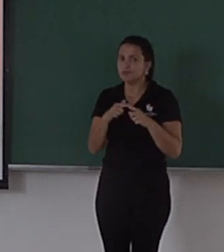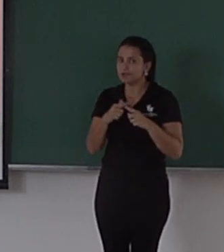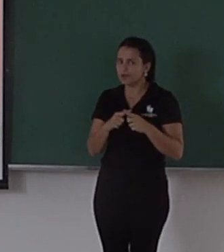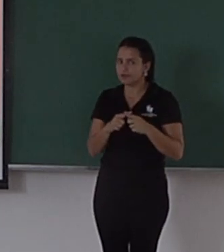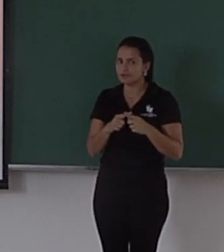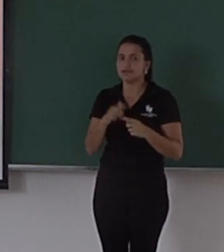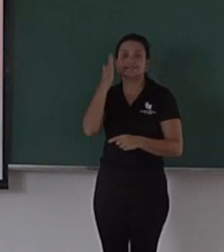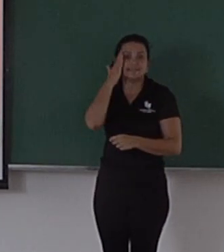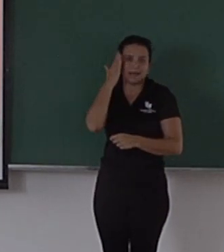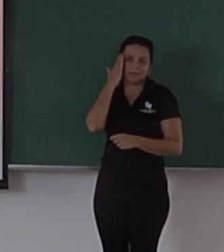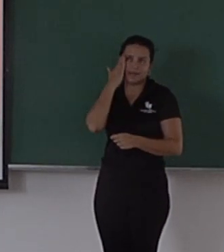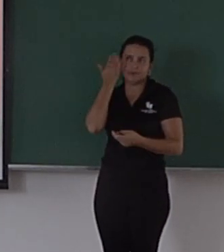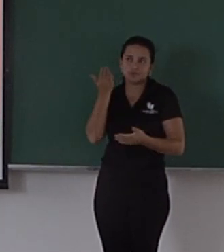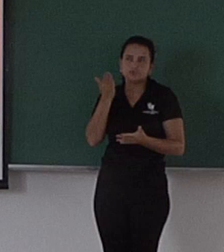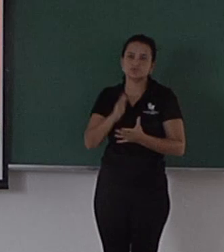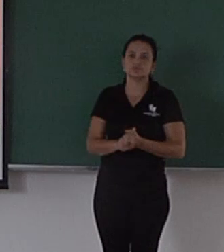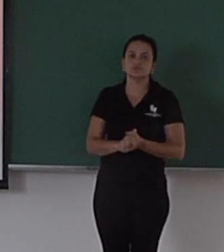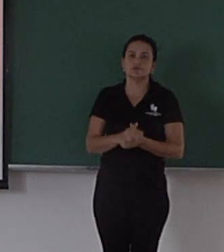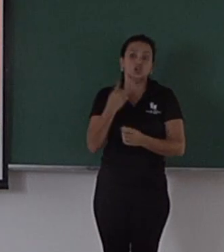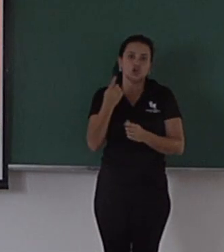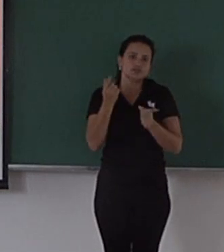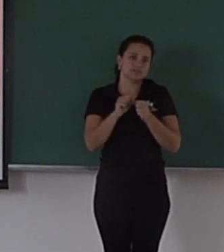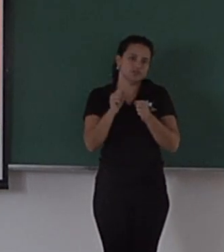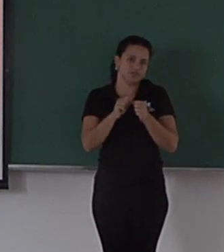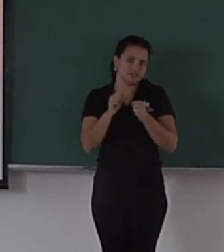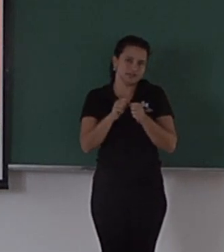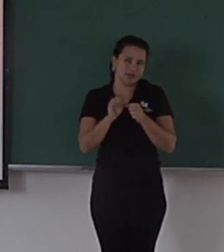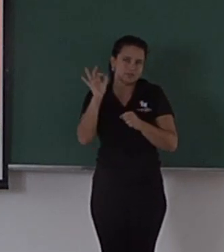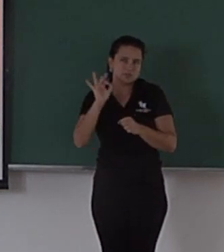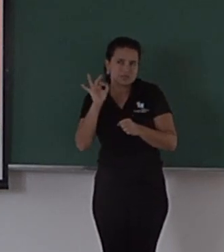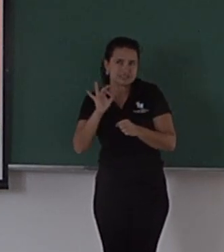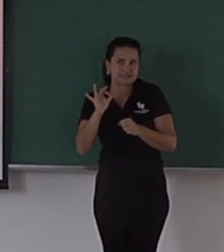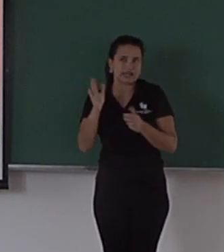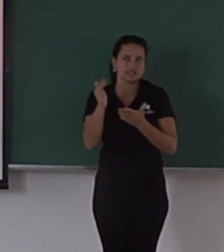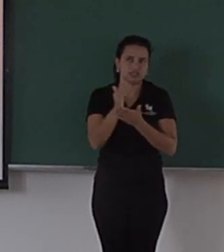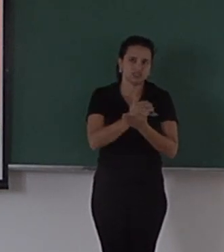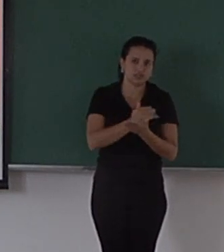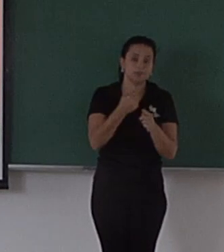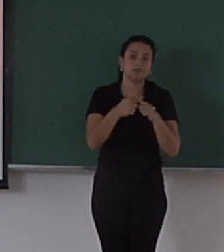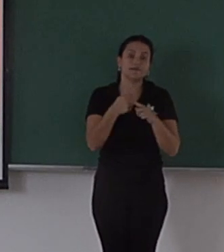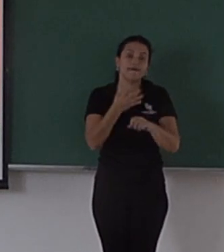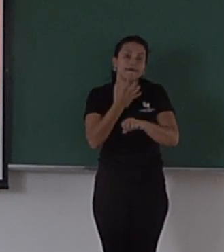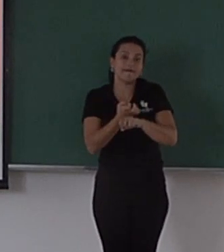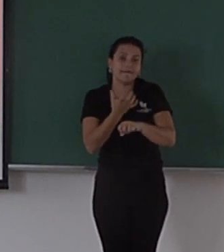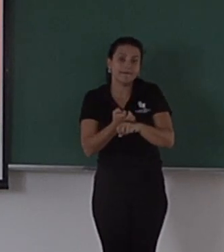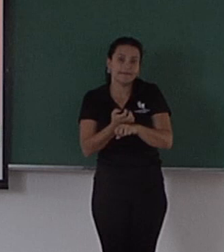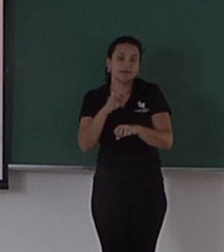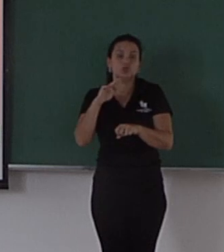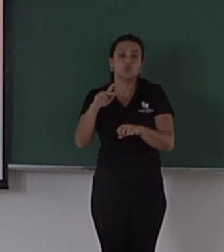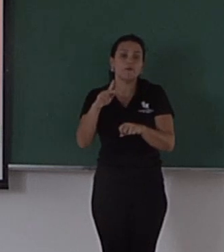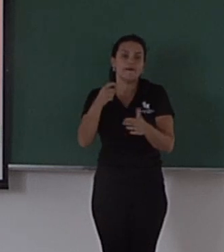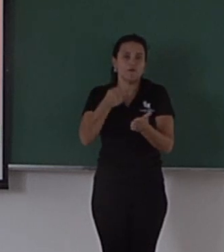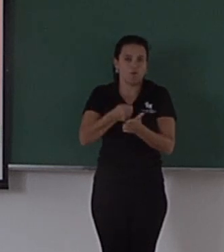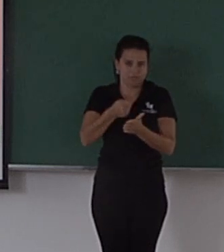meio não é muito frequente assim a gente fazer estatísticas das coisas, né? Porque queimadura não é uma patologia de notificação